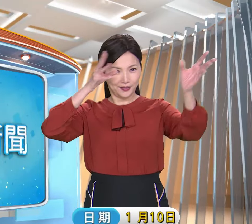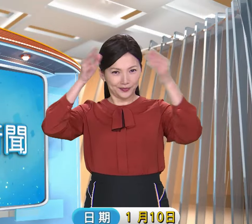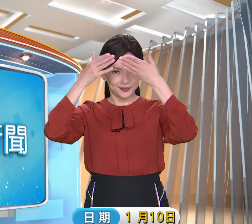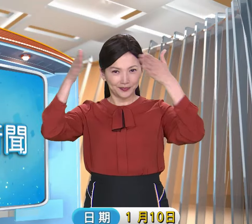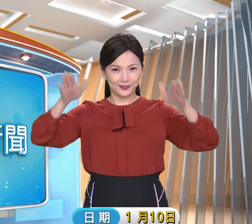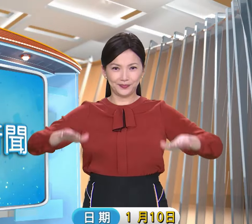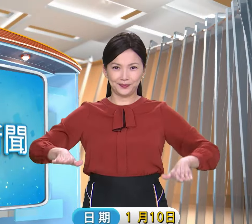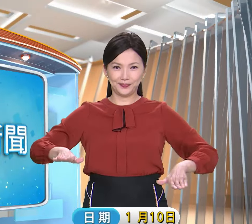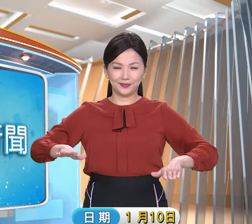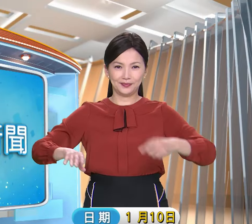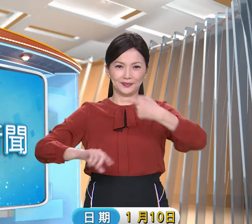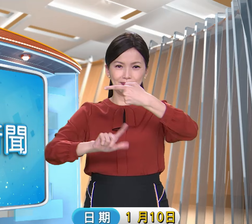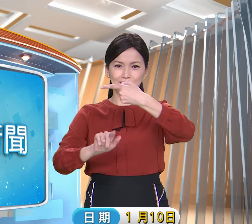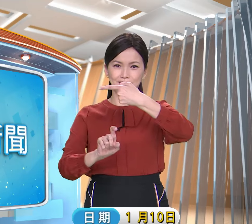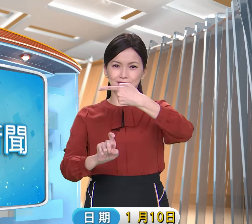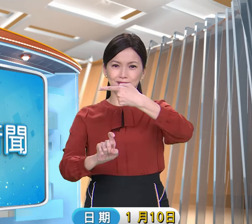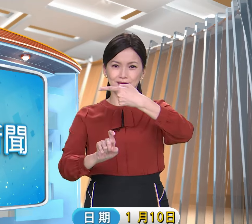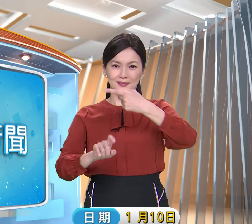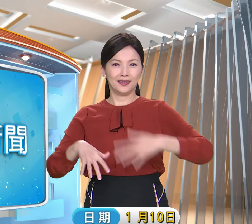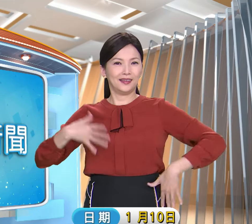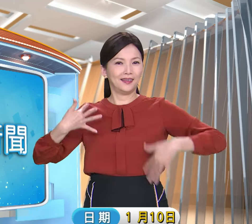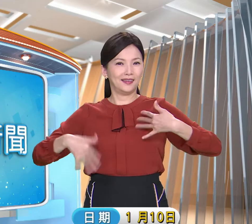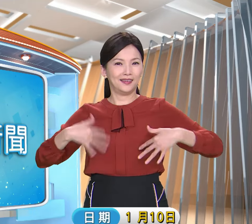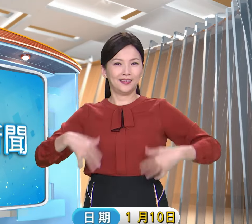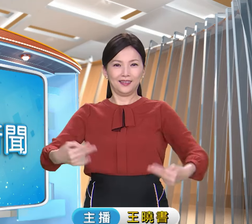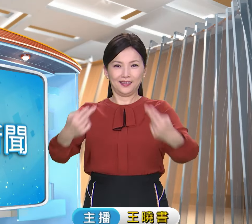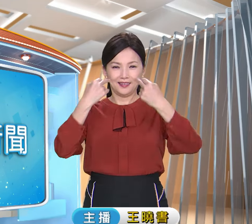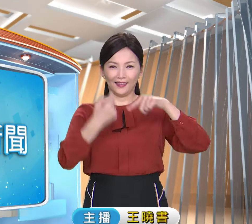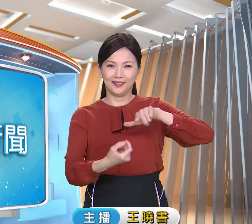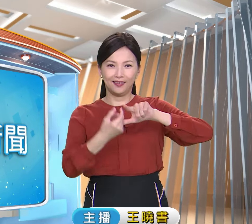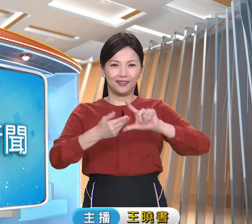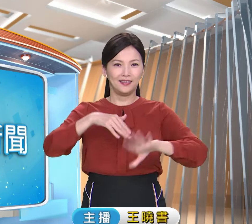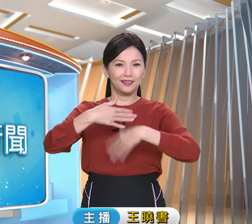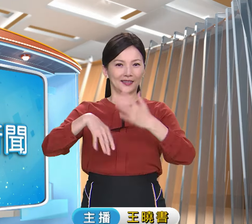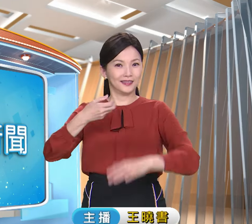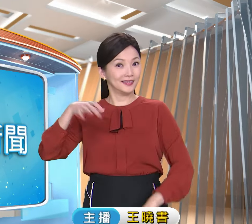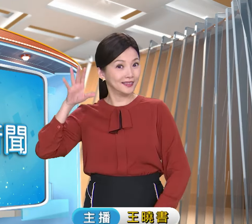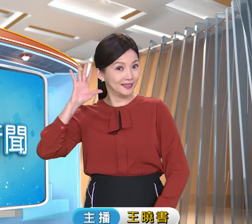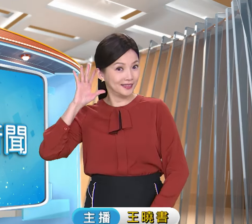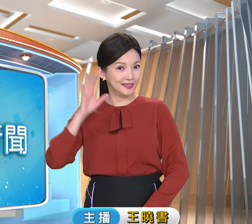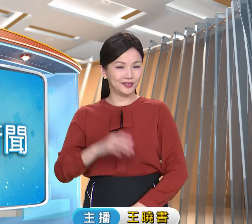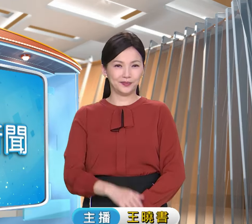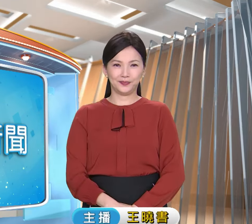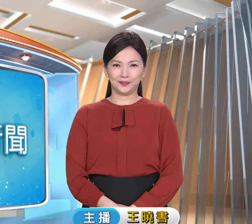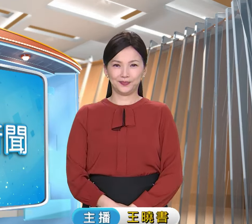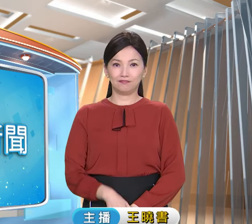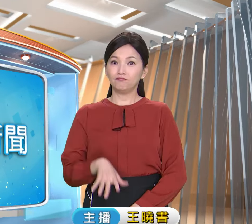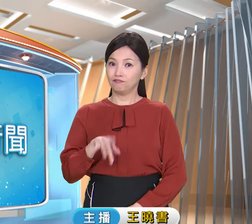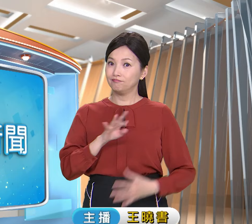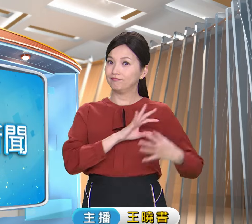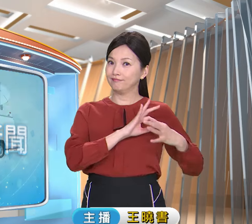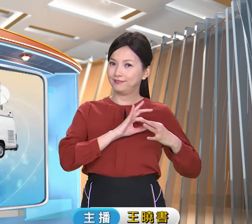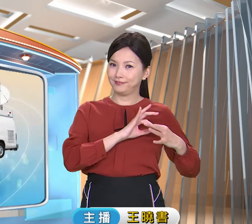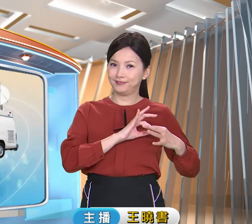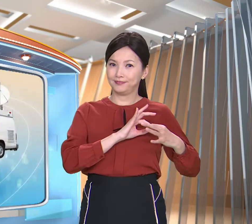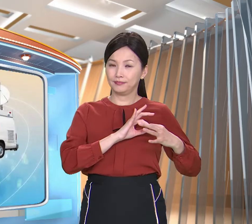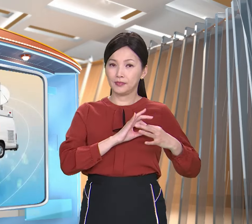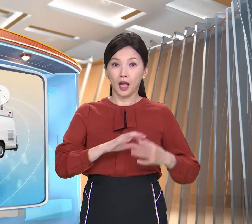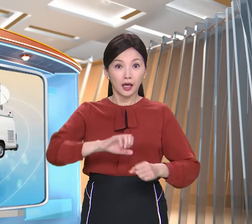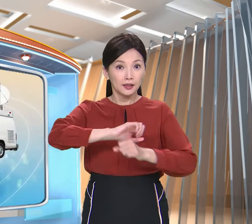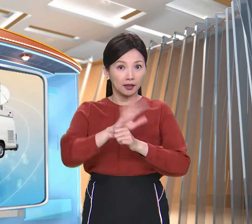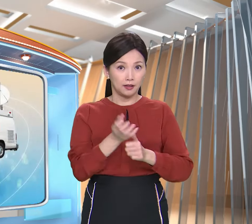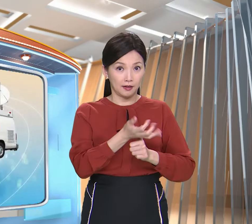看新闻，开视野，欢迎收看今天1月10号的公视首语新闻。首先来关